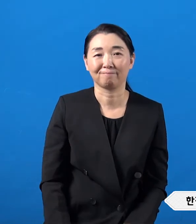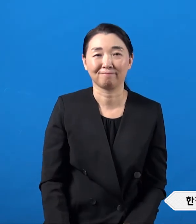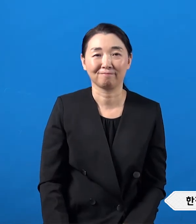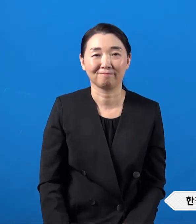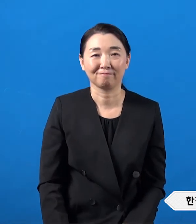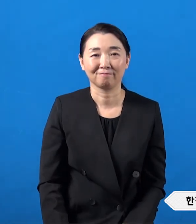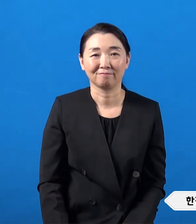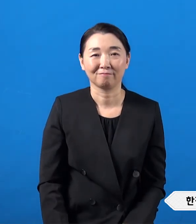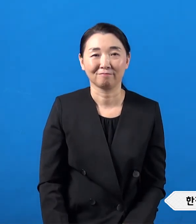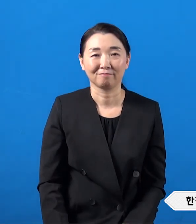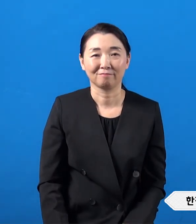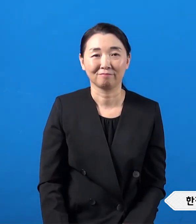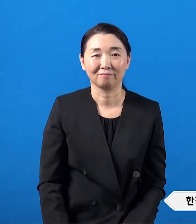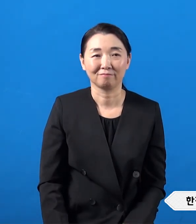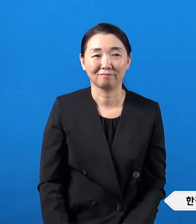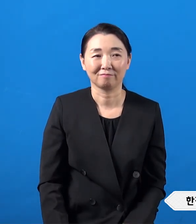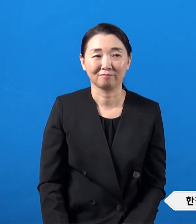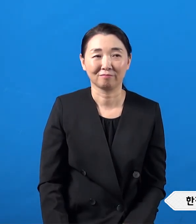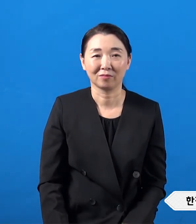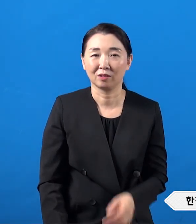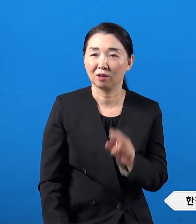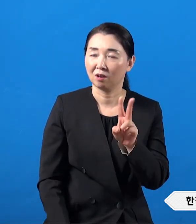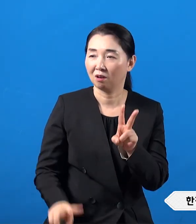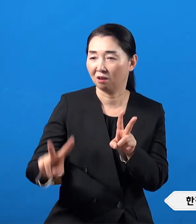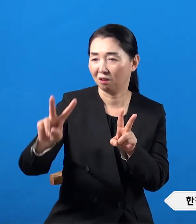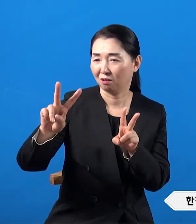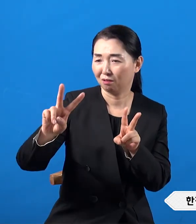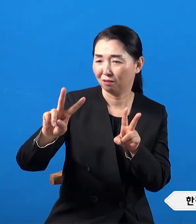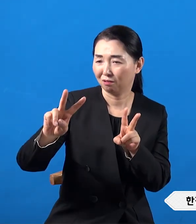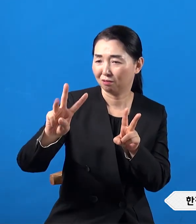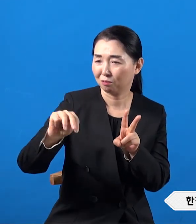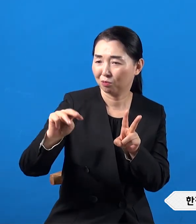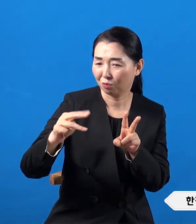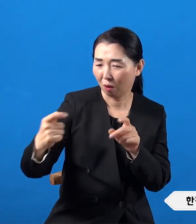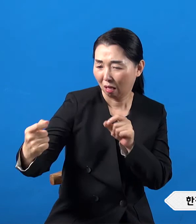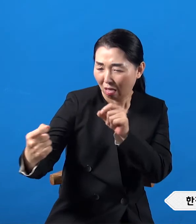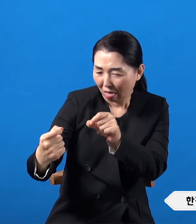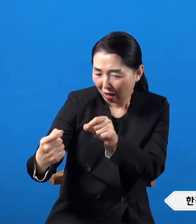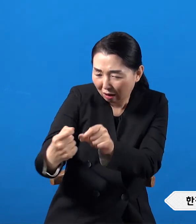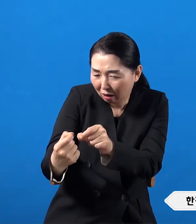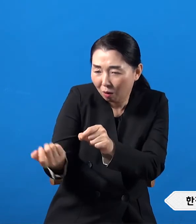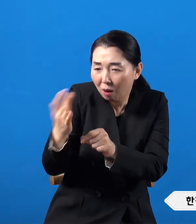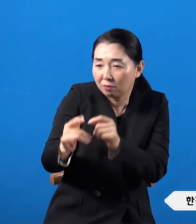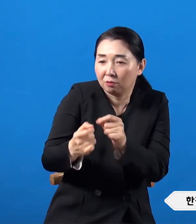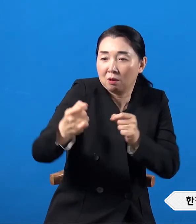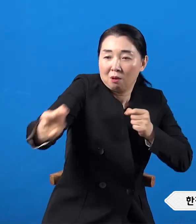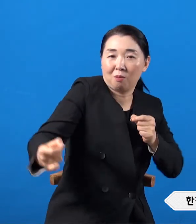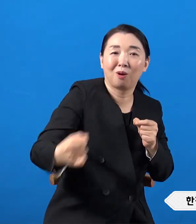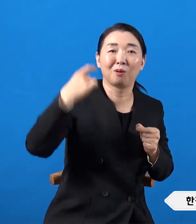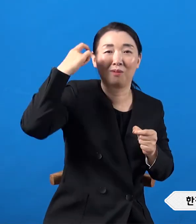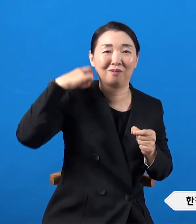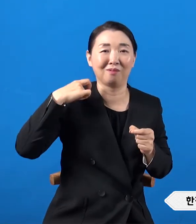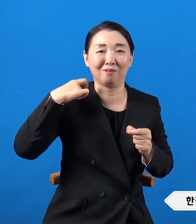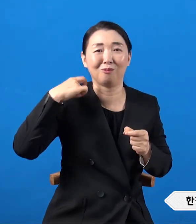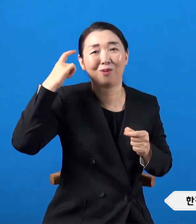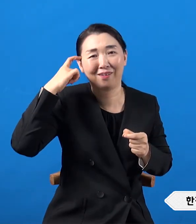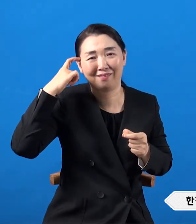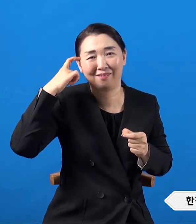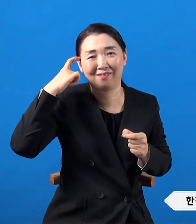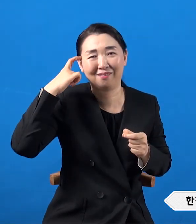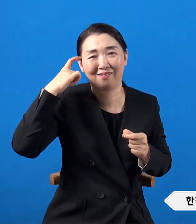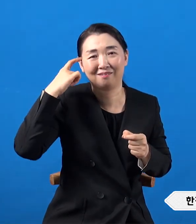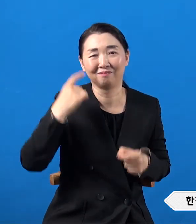다가갔습니다. 한 2m도 안 되는 거리인데 그게 그동안은 왜 그렇게 멀게만 느껴졌던지